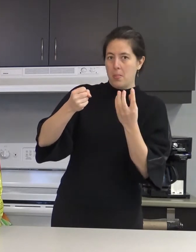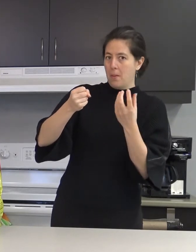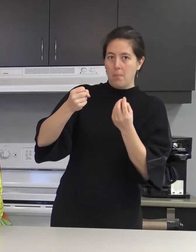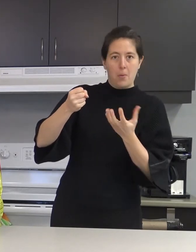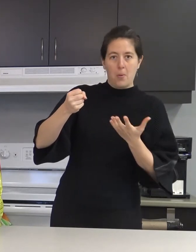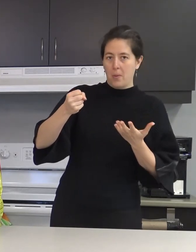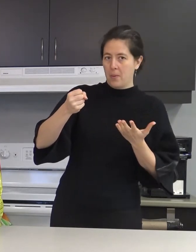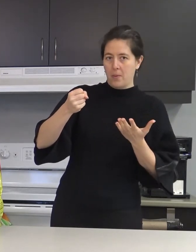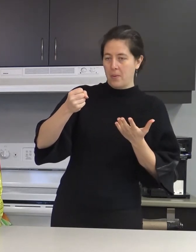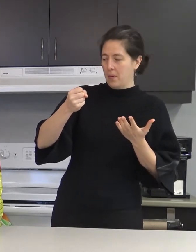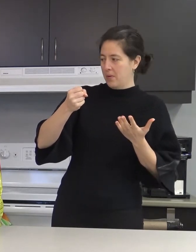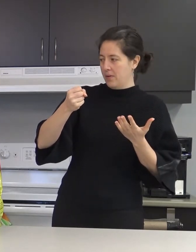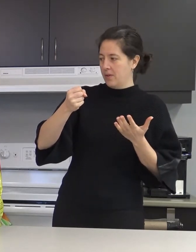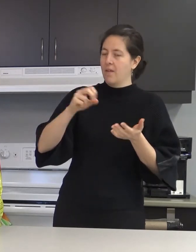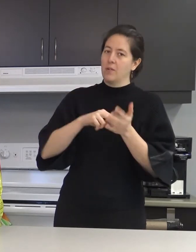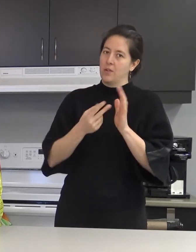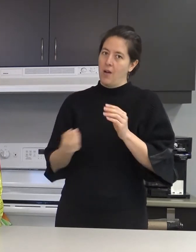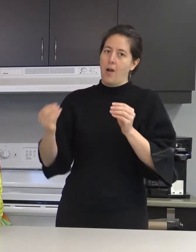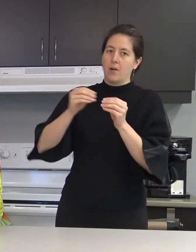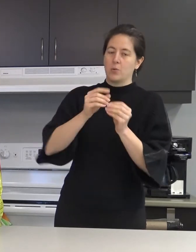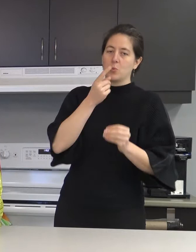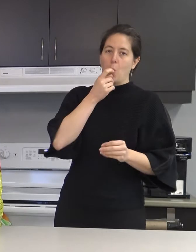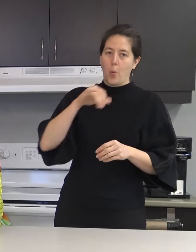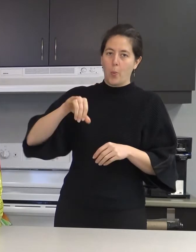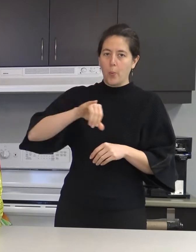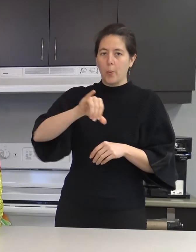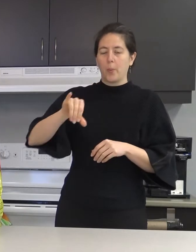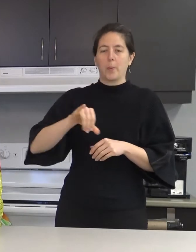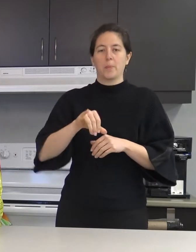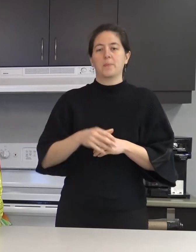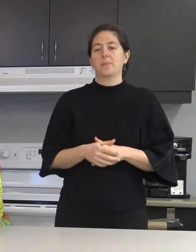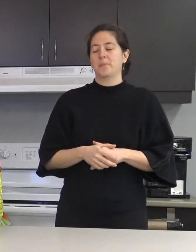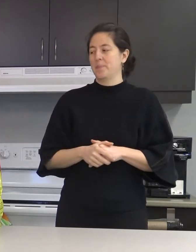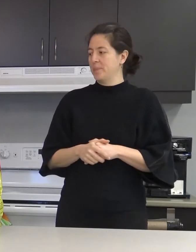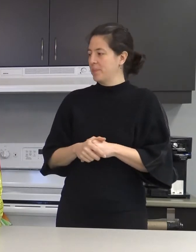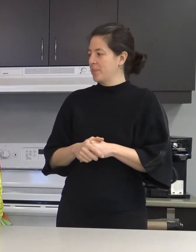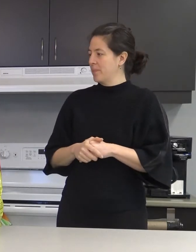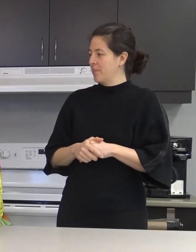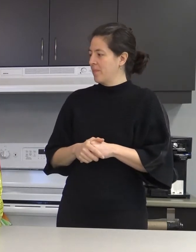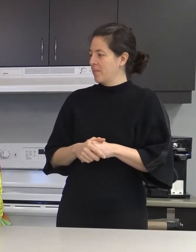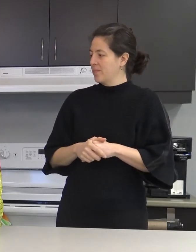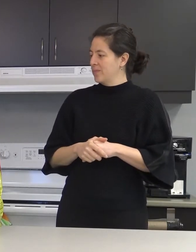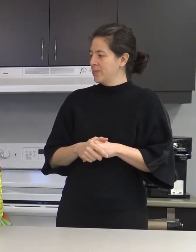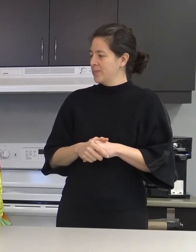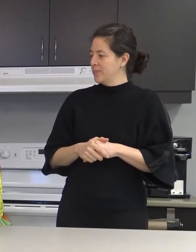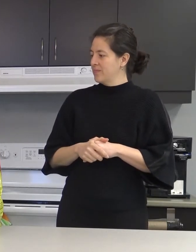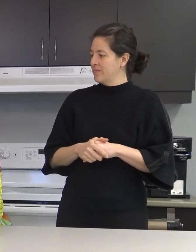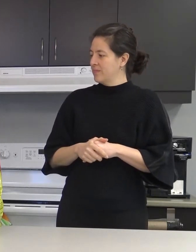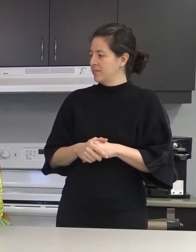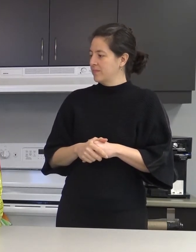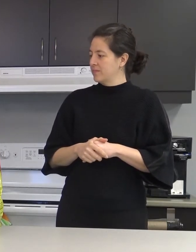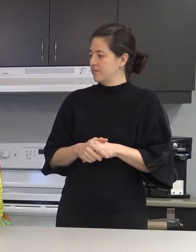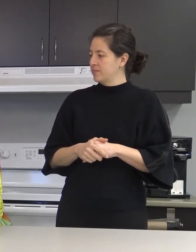mon poing. Alors, je vais rajouter de l'eau.